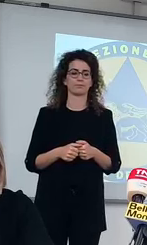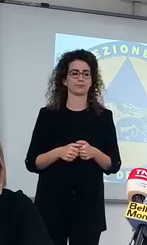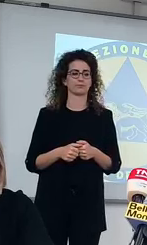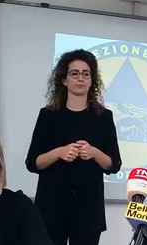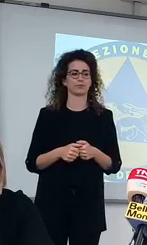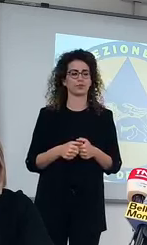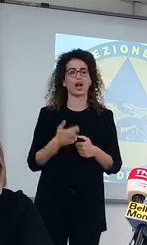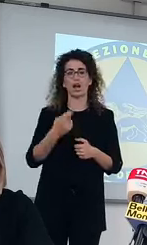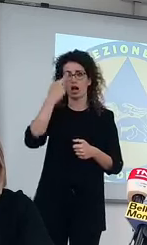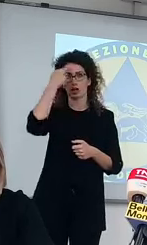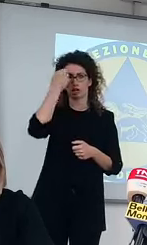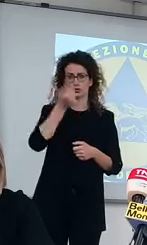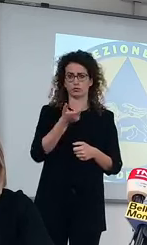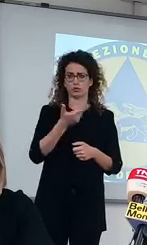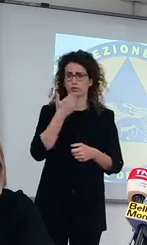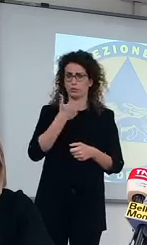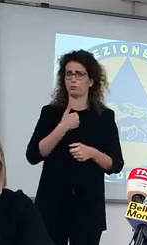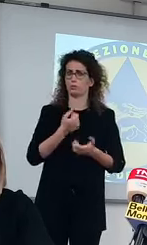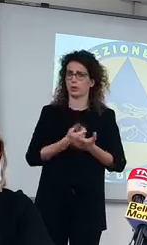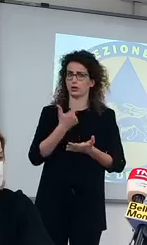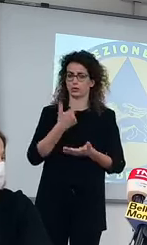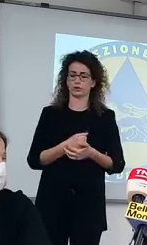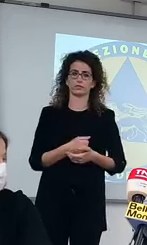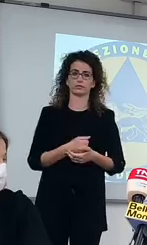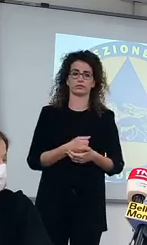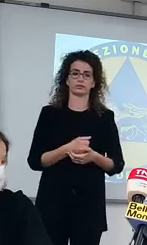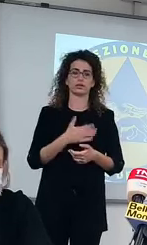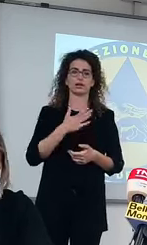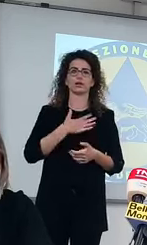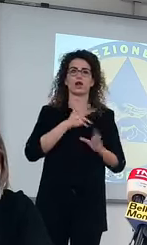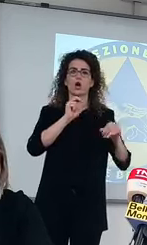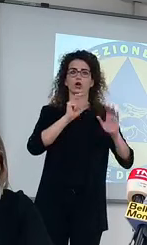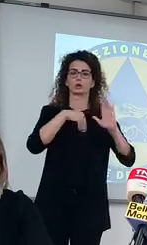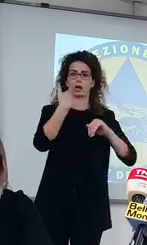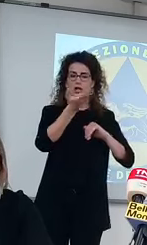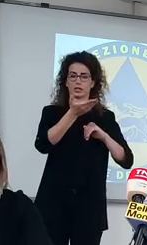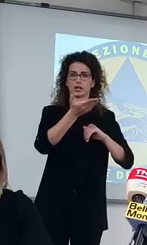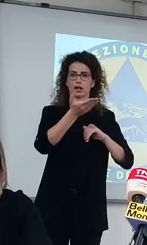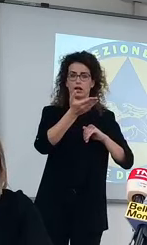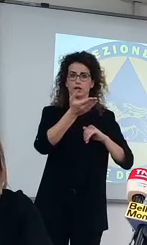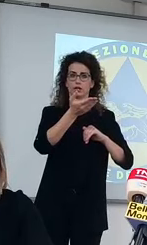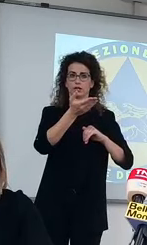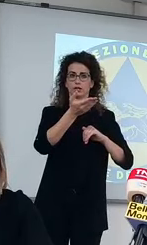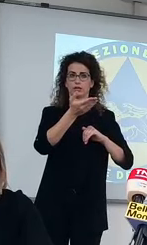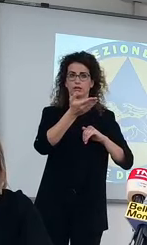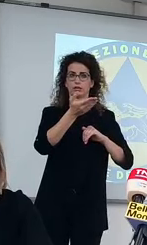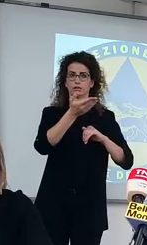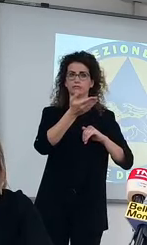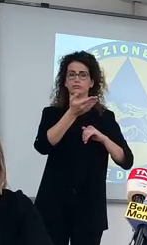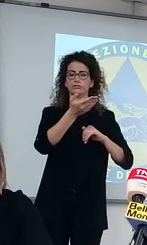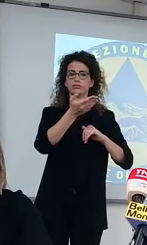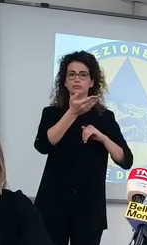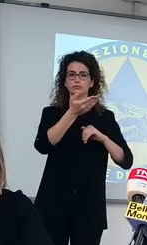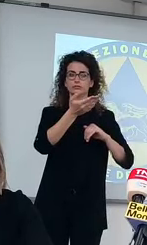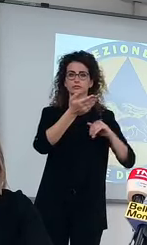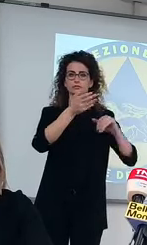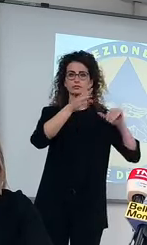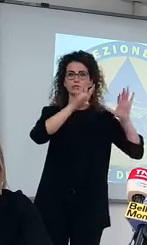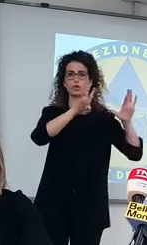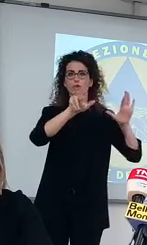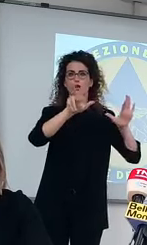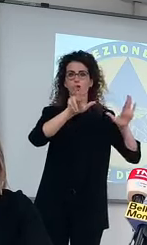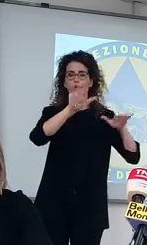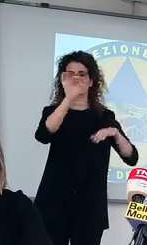Vi ricordo un dato che secondo me è interessante. Ma sopra gli 80 anni siamo oltre al